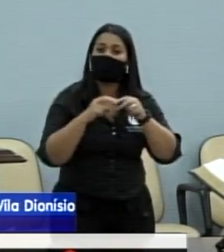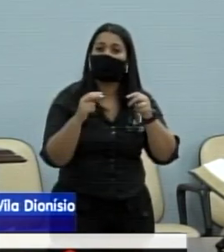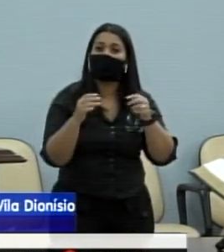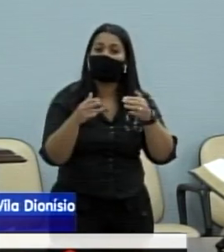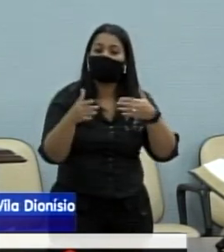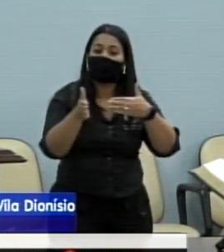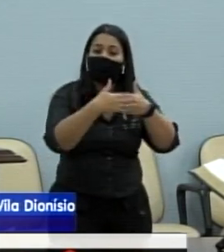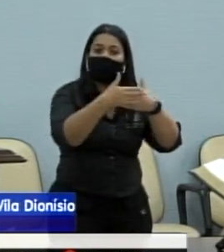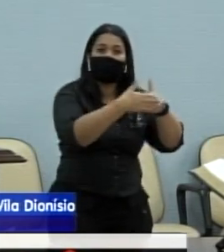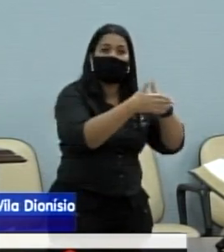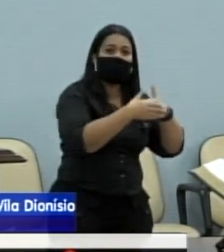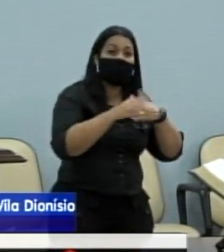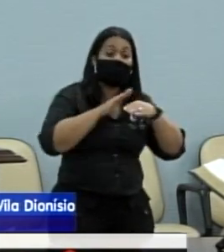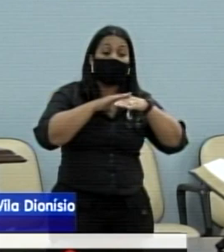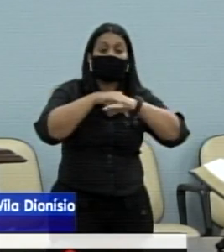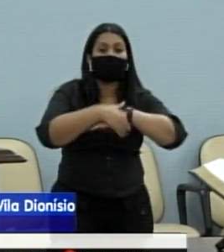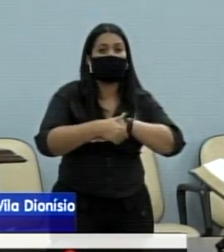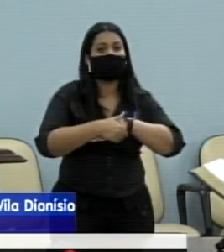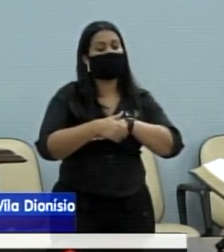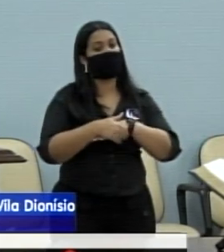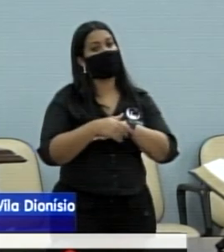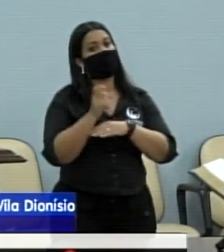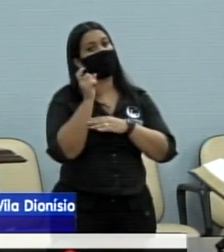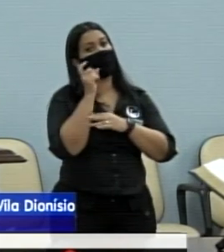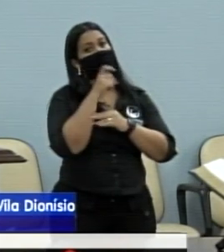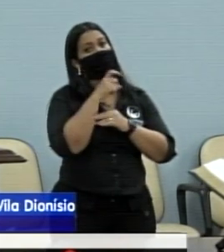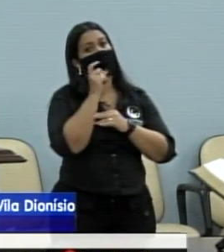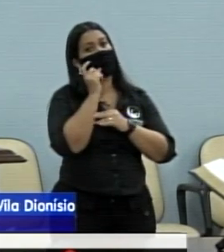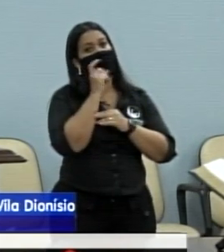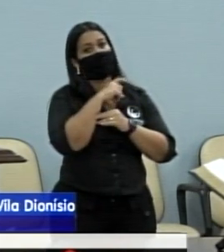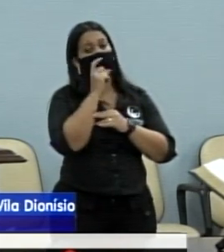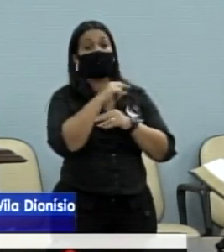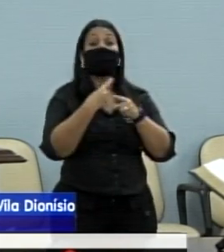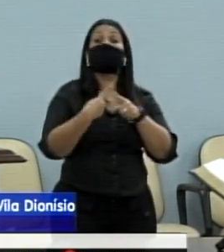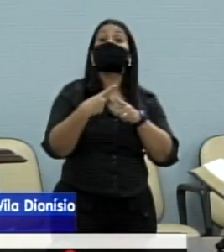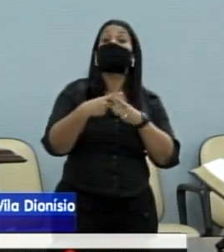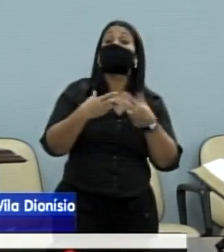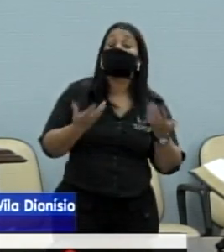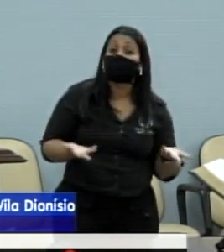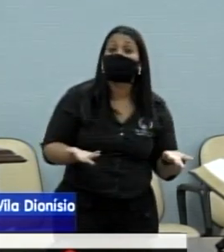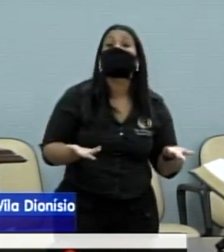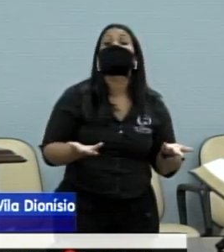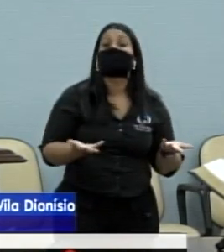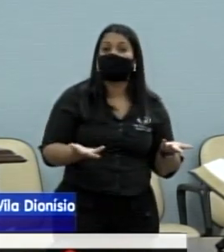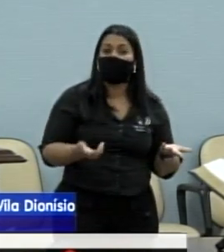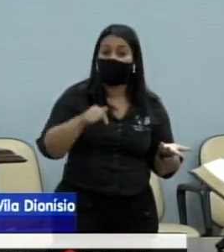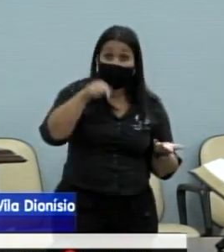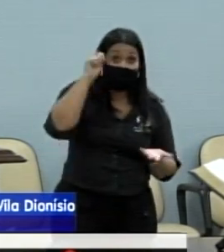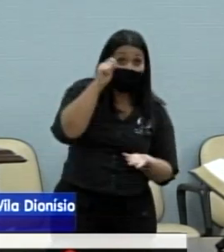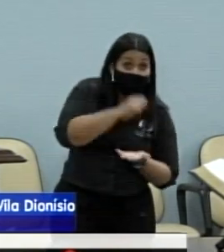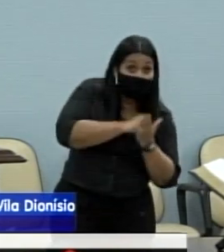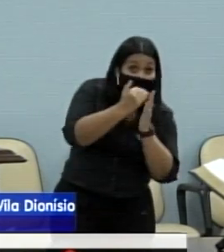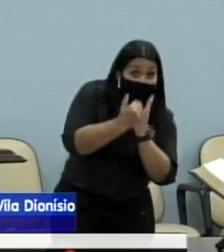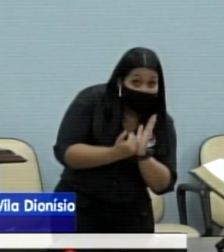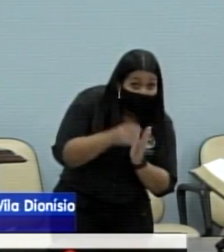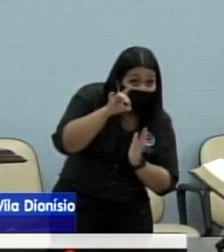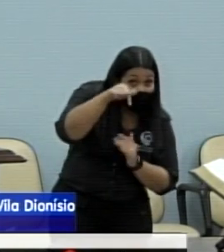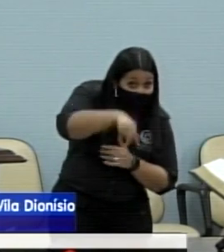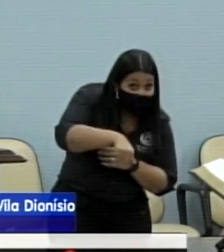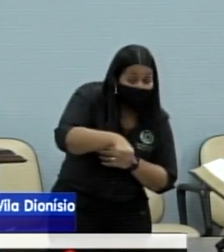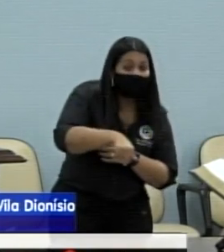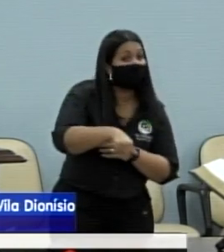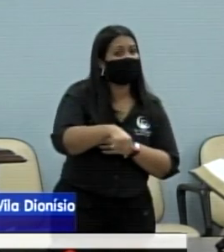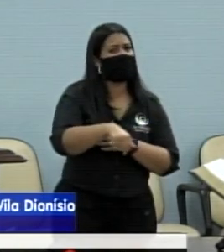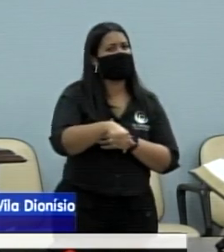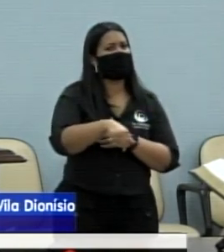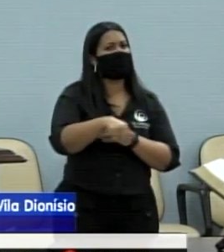noturno. Mentira. Mentira. Por quê? Está caindo só em Rio Preto, gente?